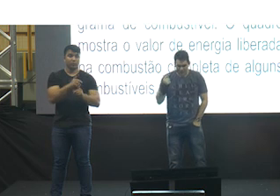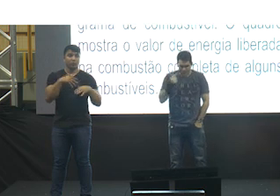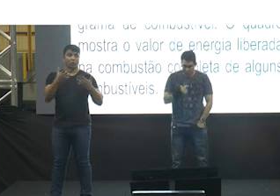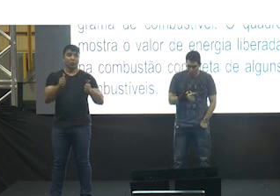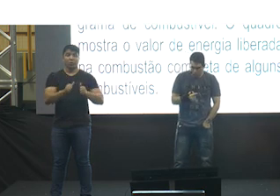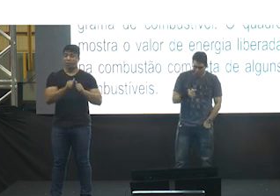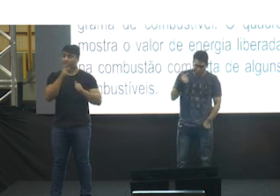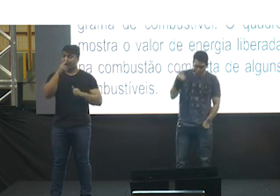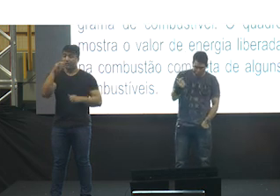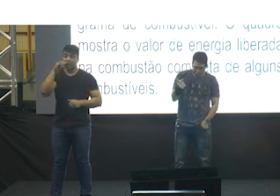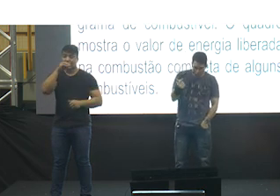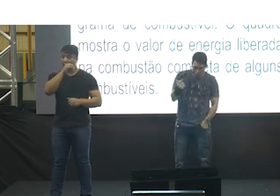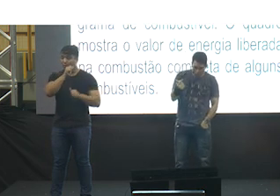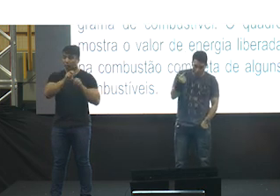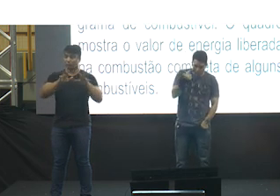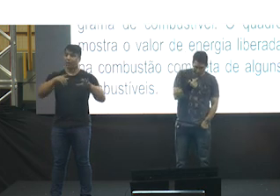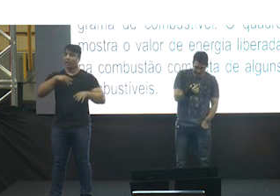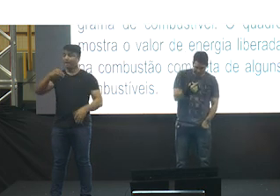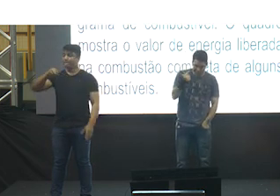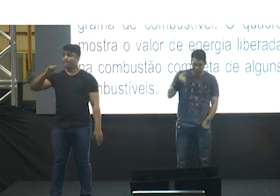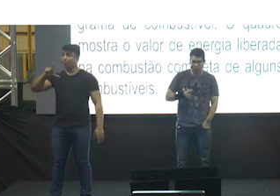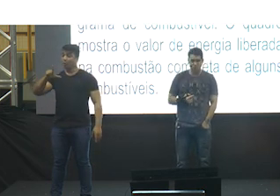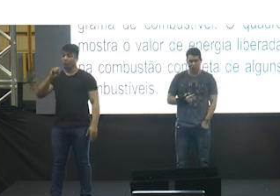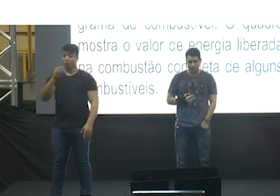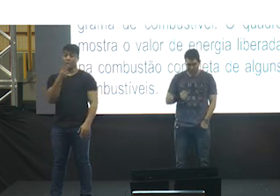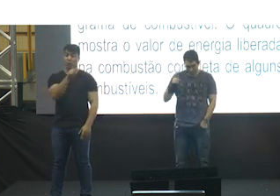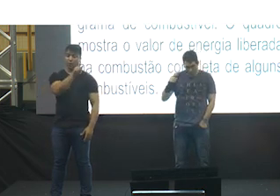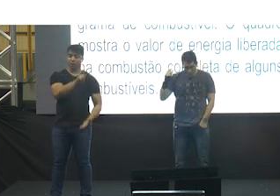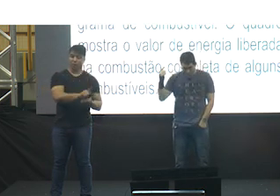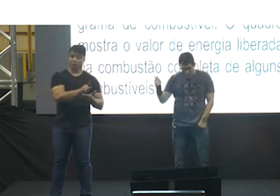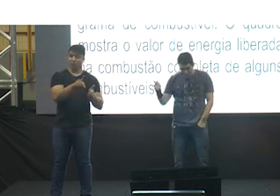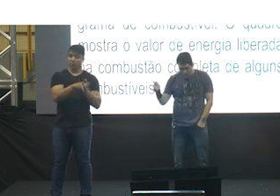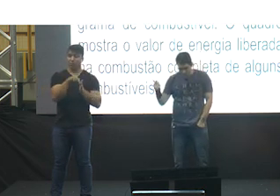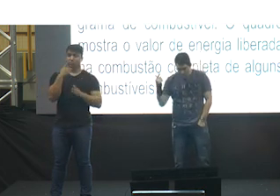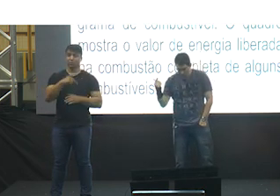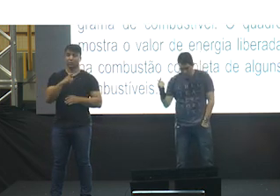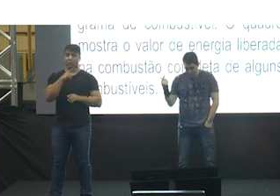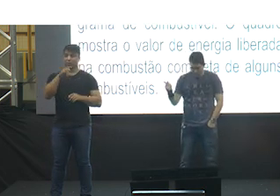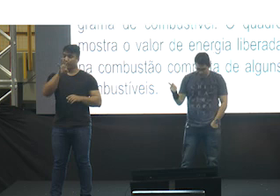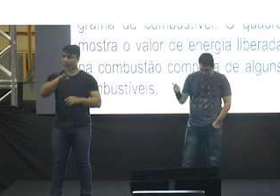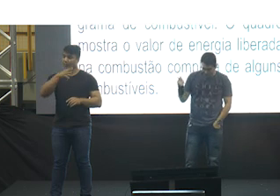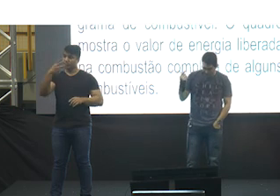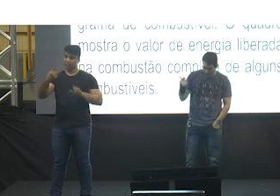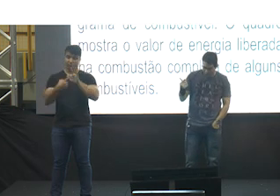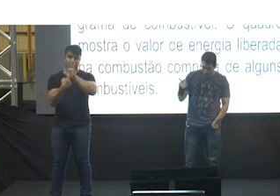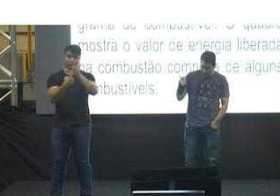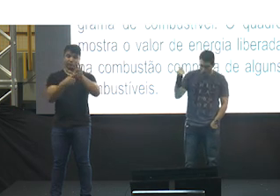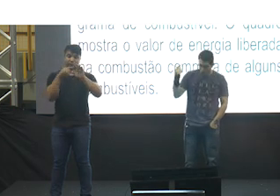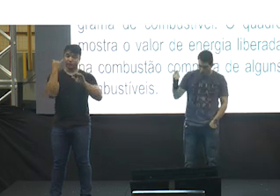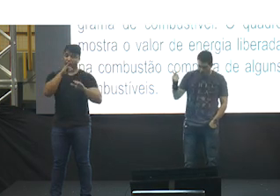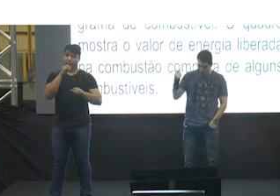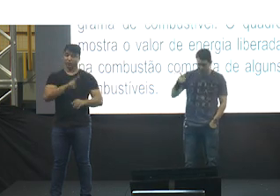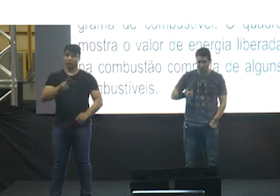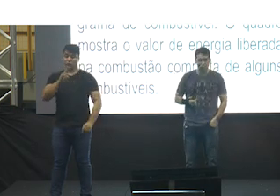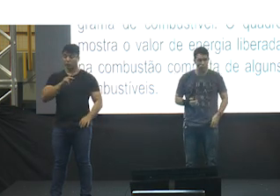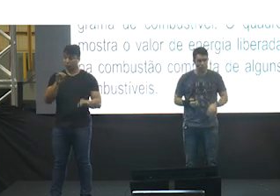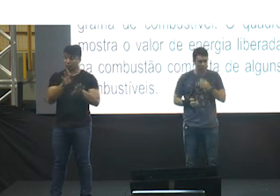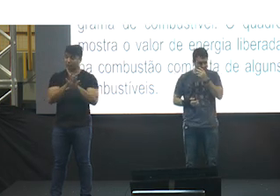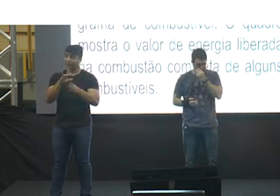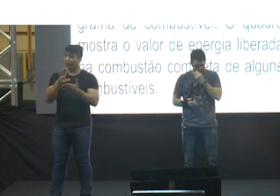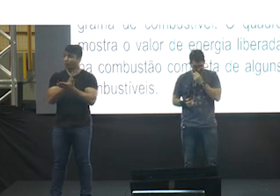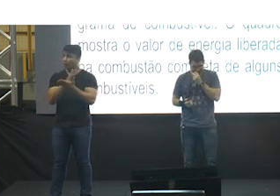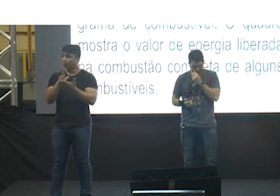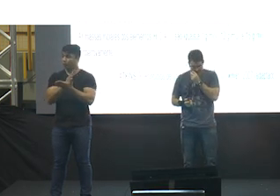liberada na combustão por mol ou gramas de combustível. O quadro mostra o valor de energia liberada na combustão completa de